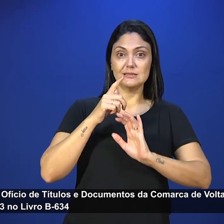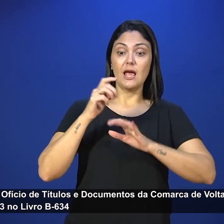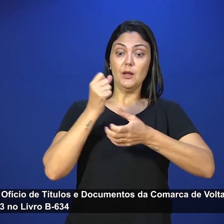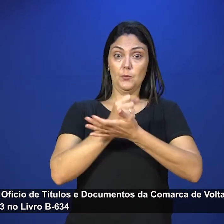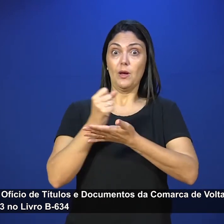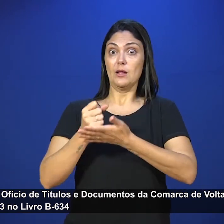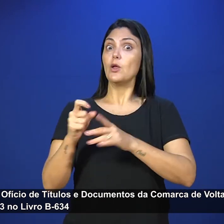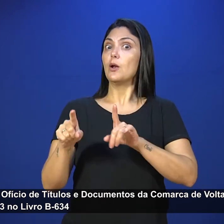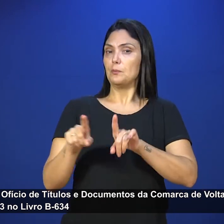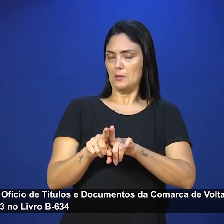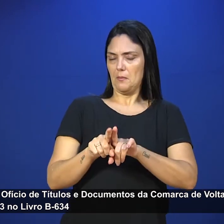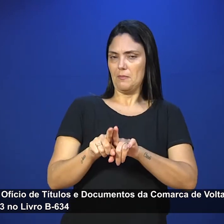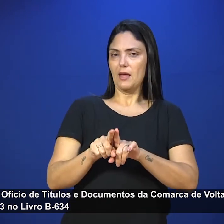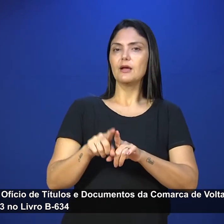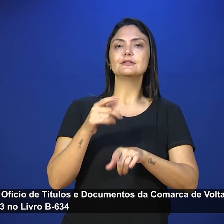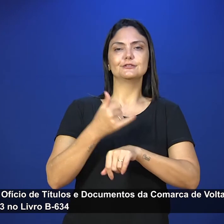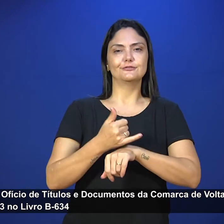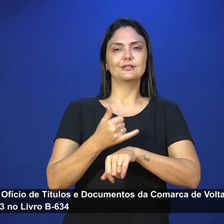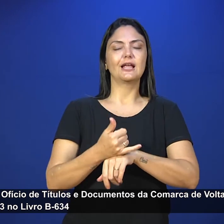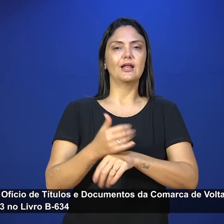de Janeiro, sob o número